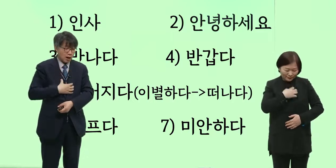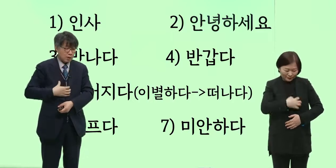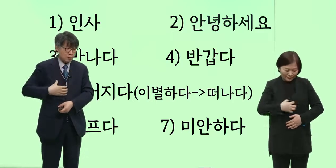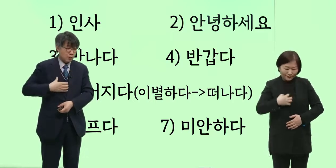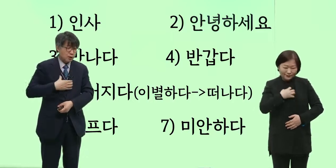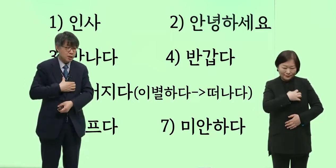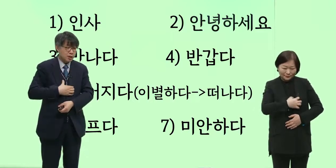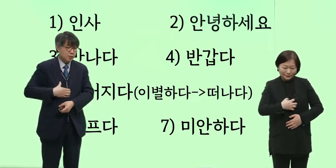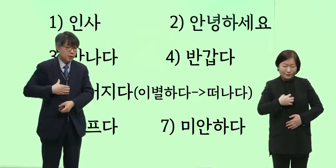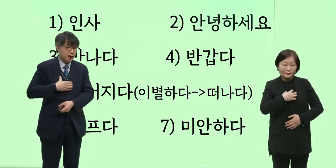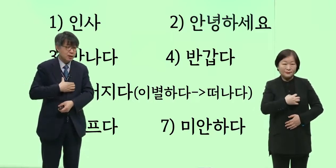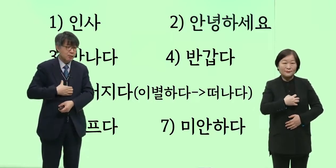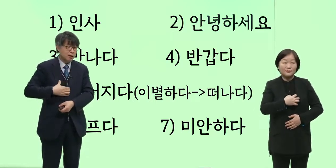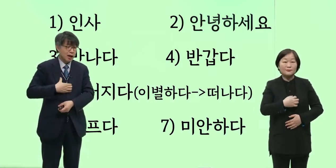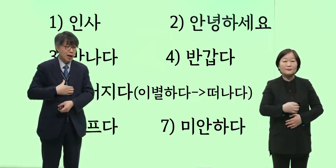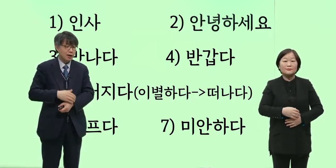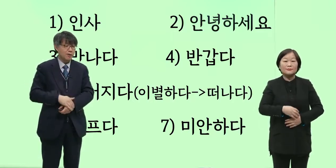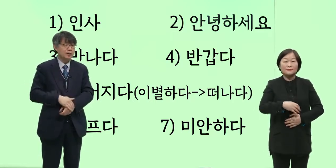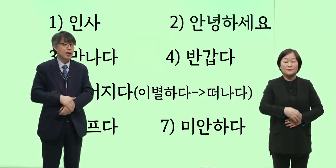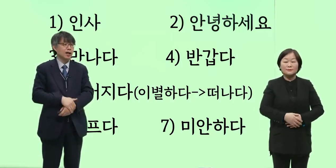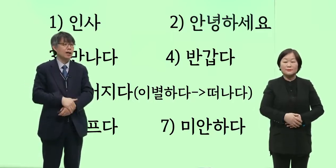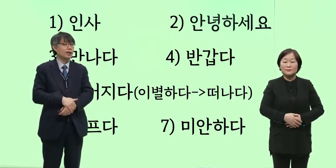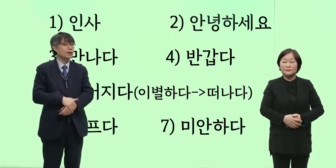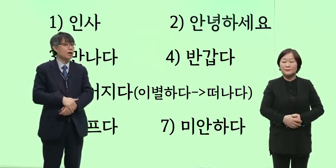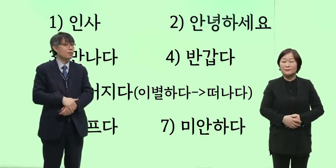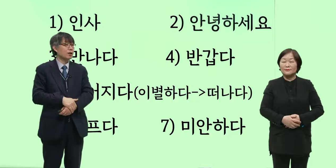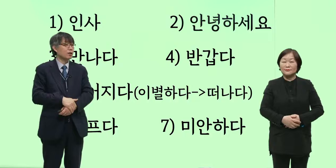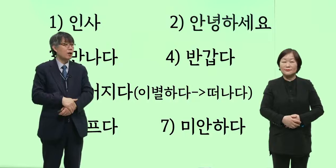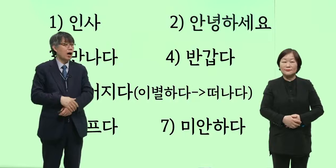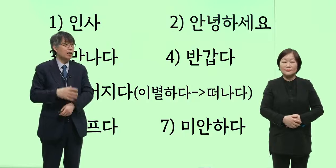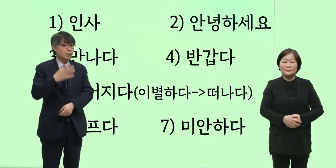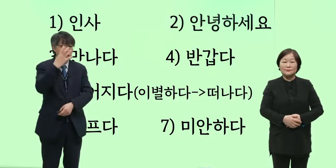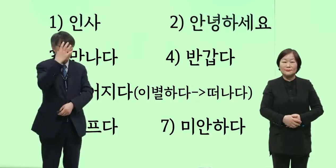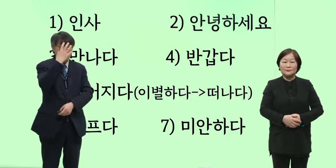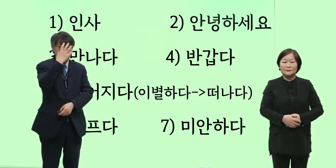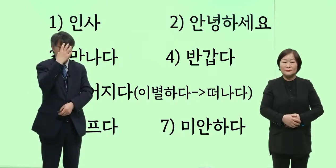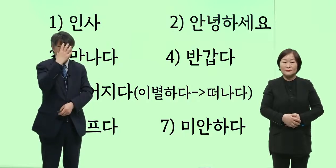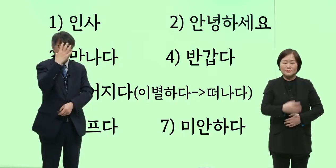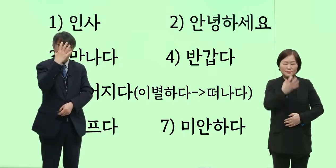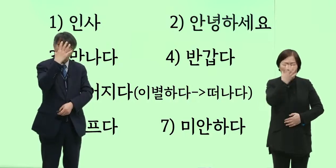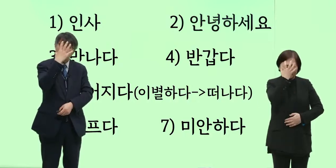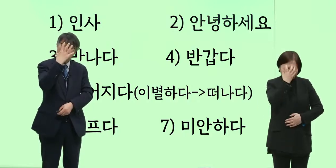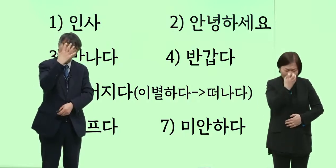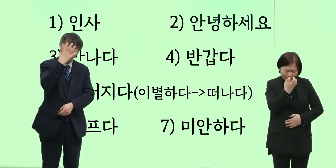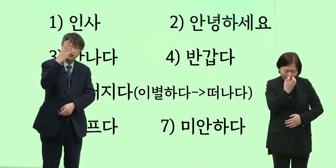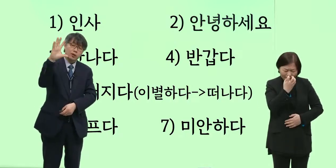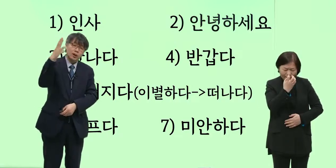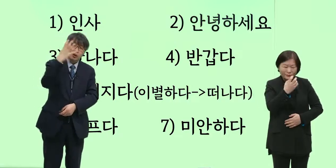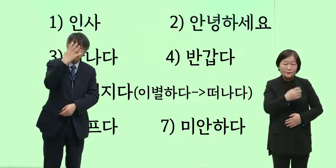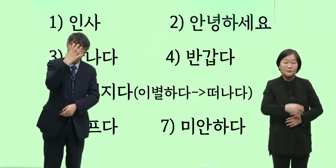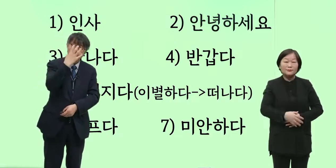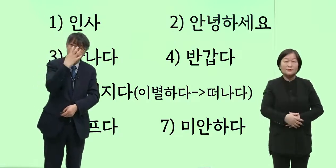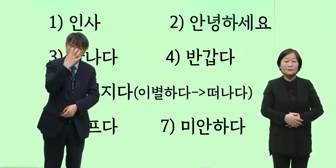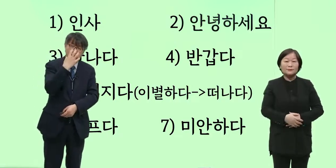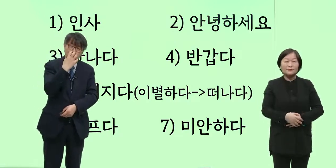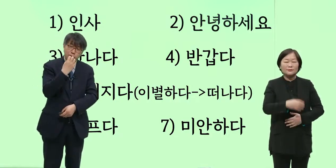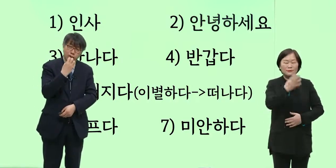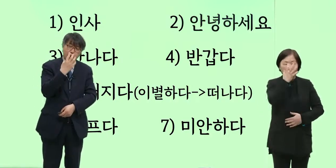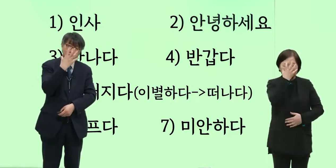가슴에 속이 쓰린 겁니다. 슬프다. 자, 그 다음에 아니면 이게 우울하면서 이렇게